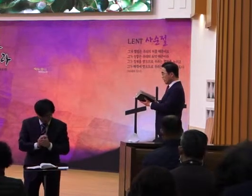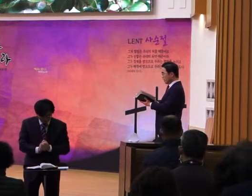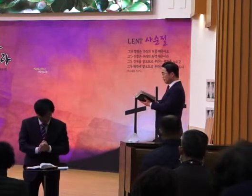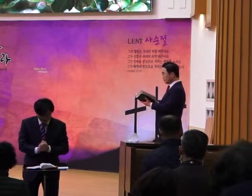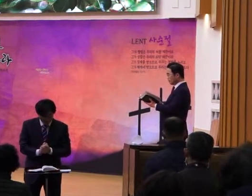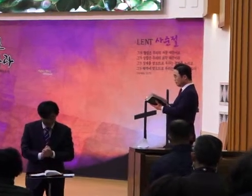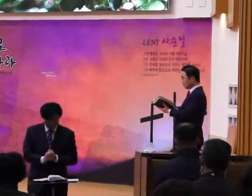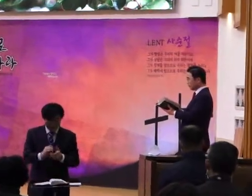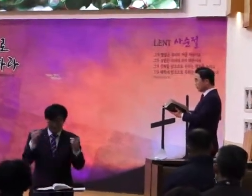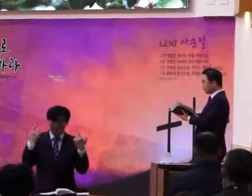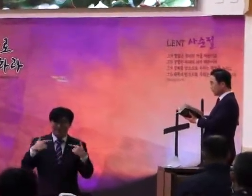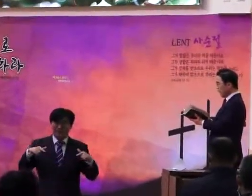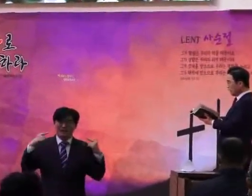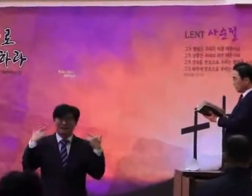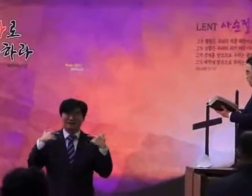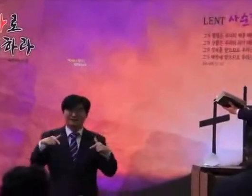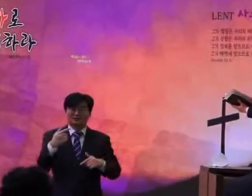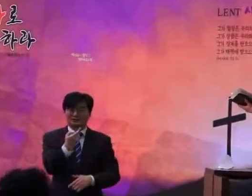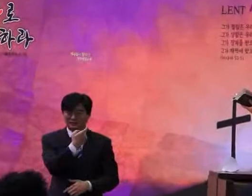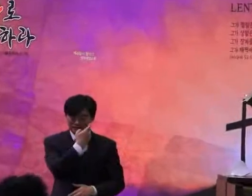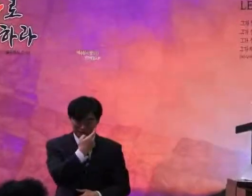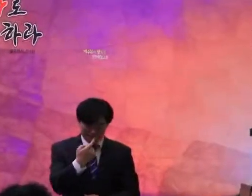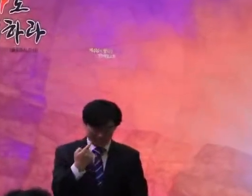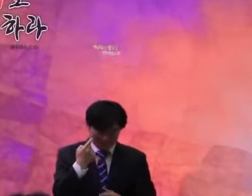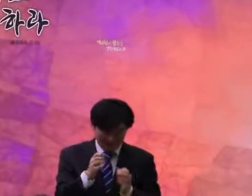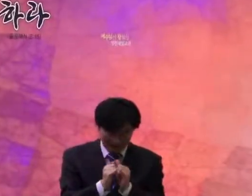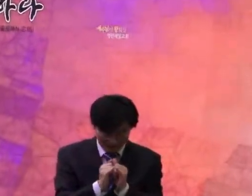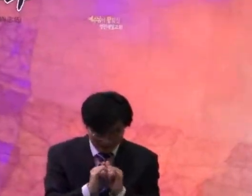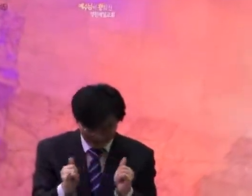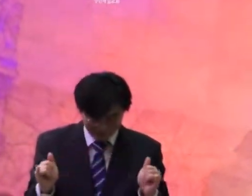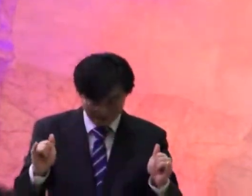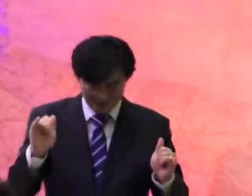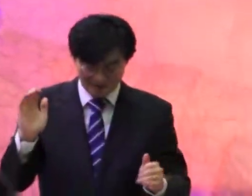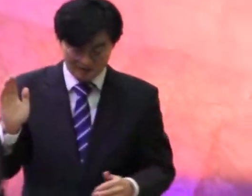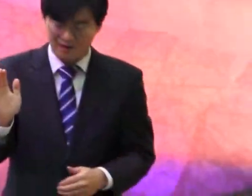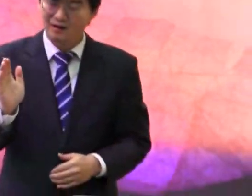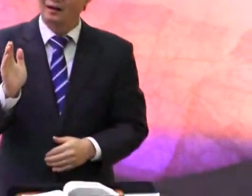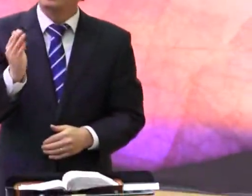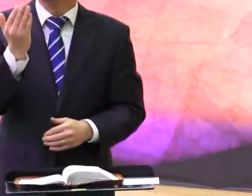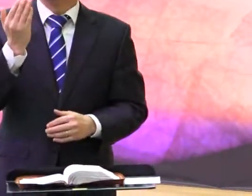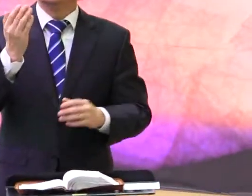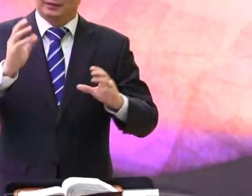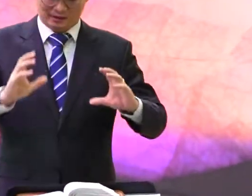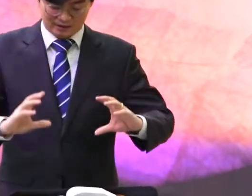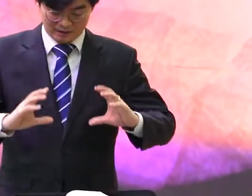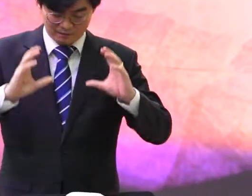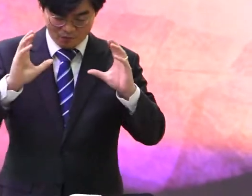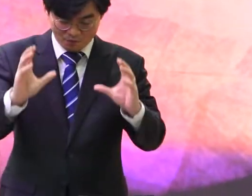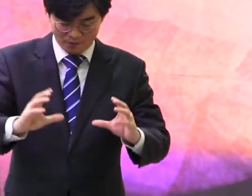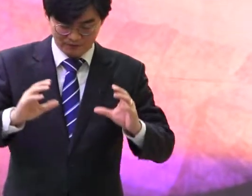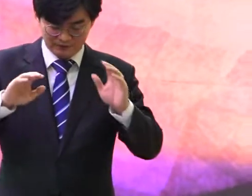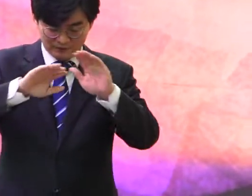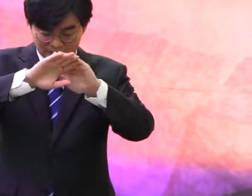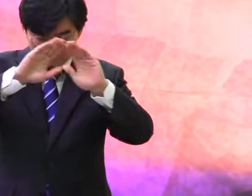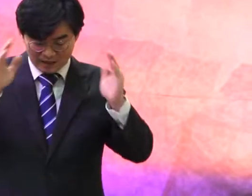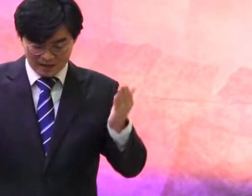기도에 매일 증인 되리라. 세상